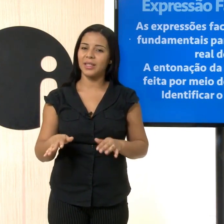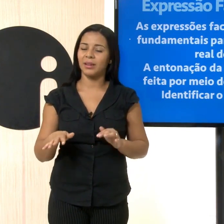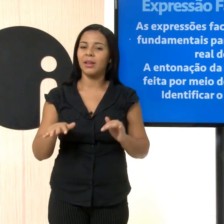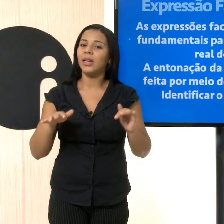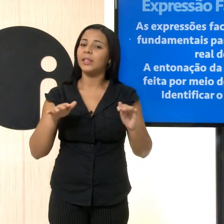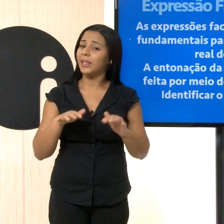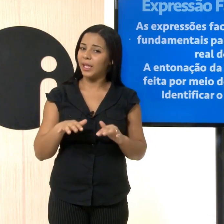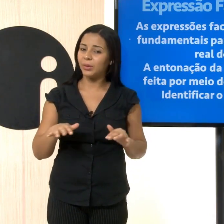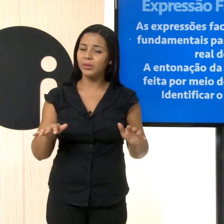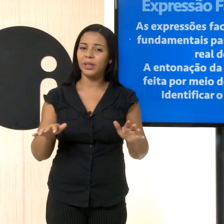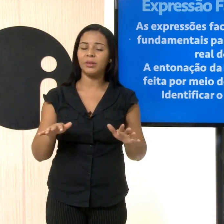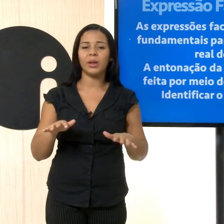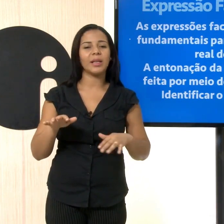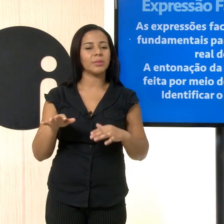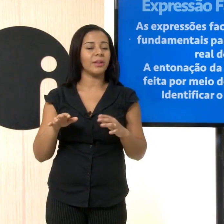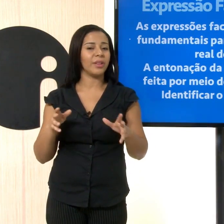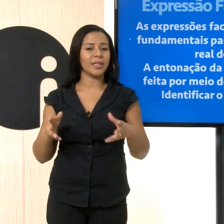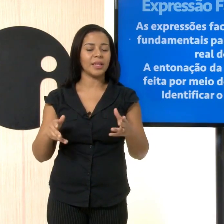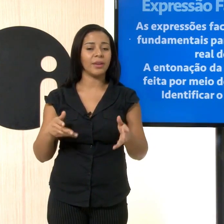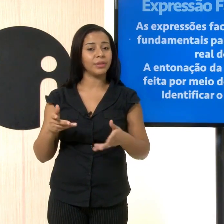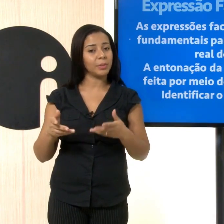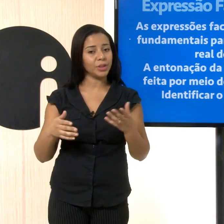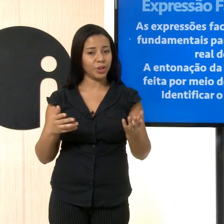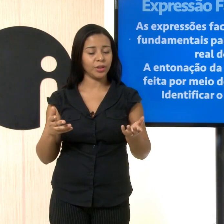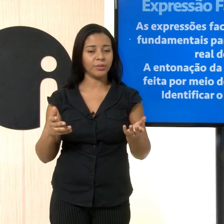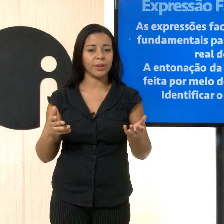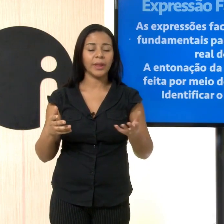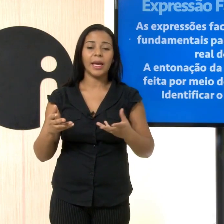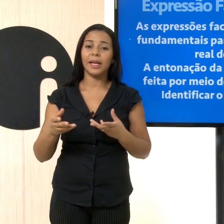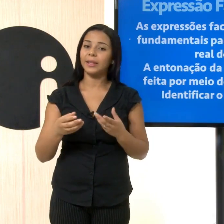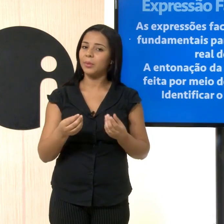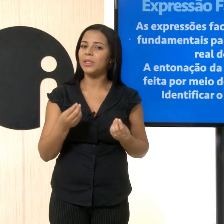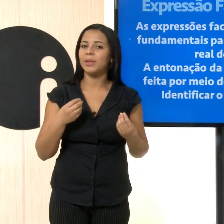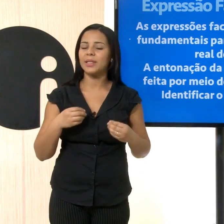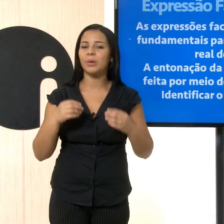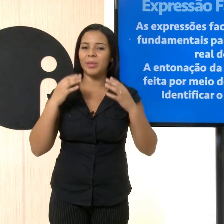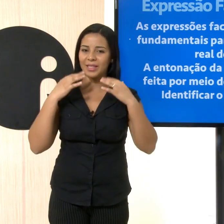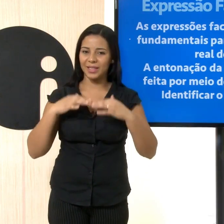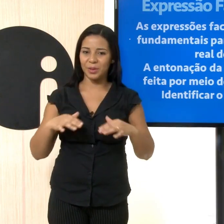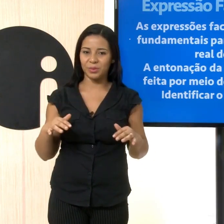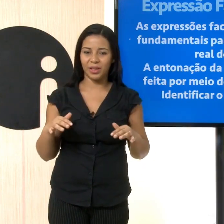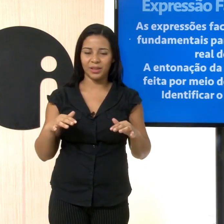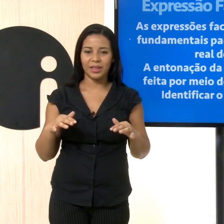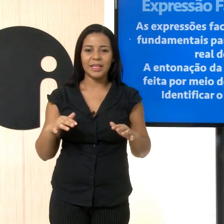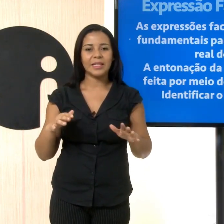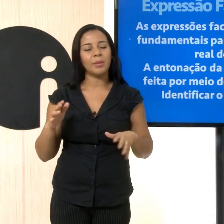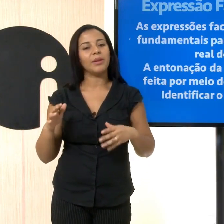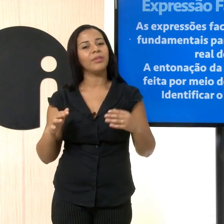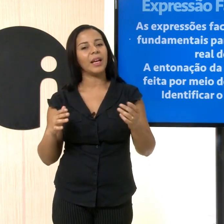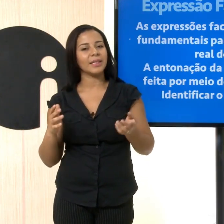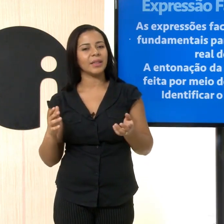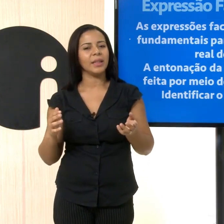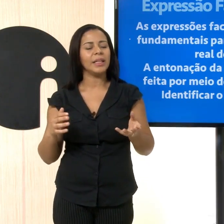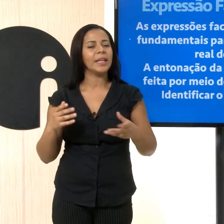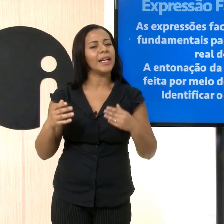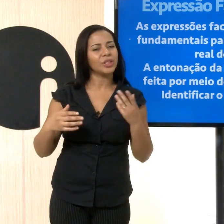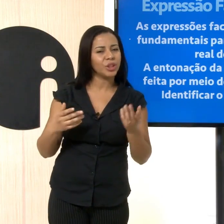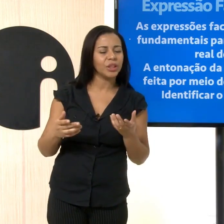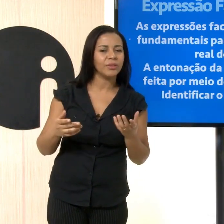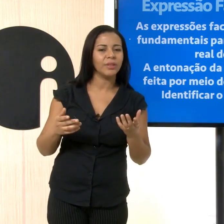frase neutra, no caso uma frase afirmativa, ela tem uma expressão mais neutra. Se é uma frase